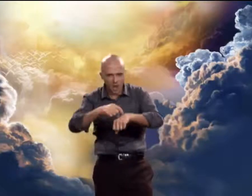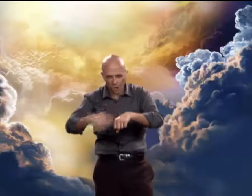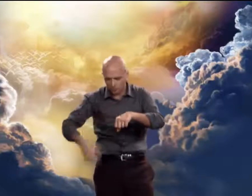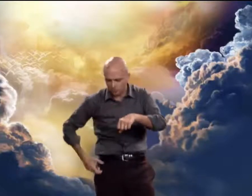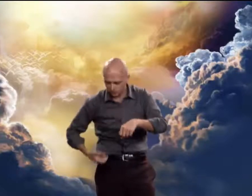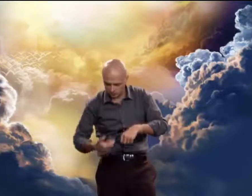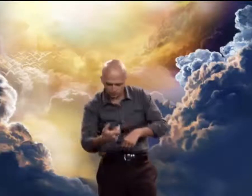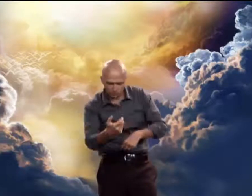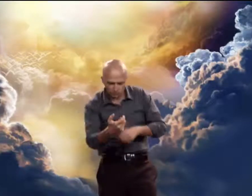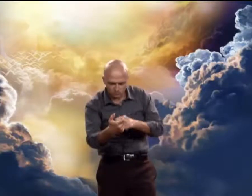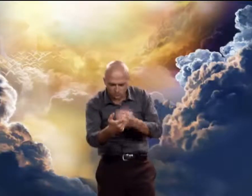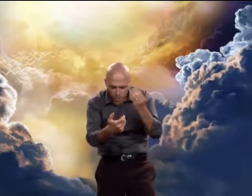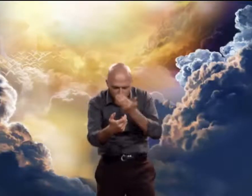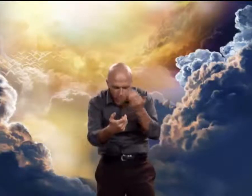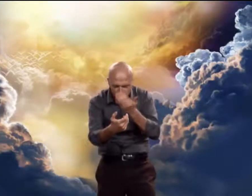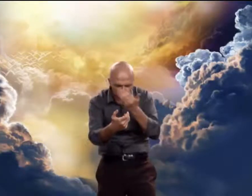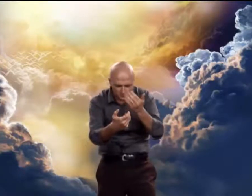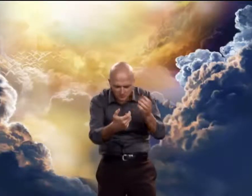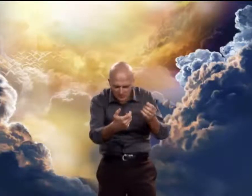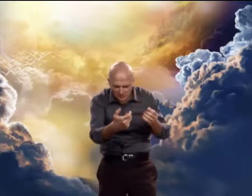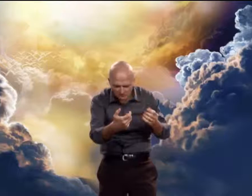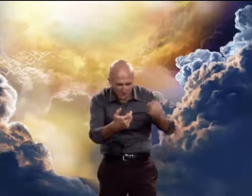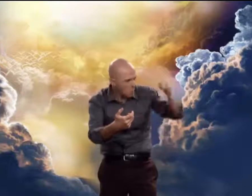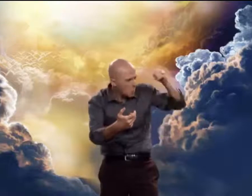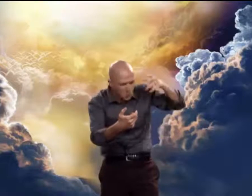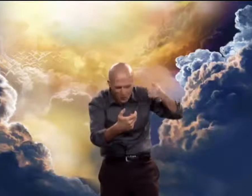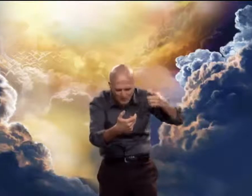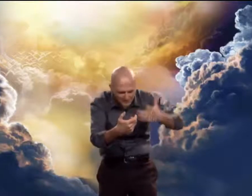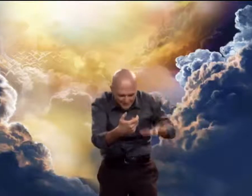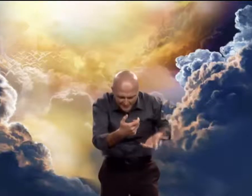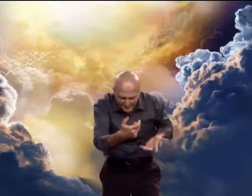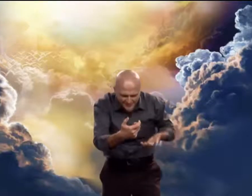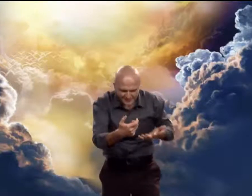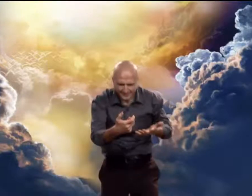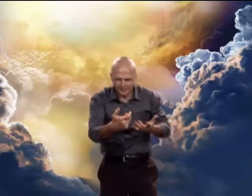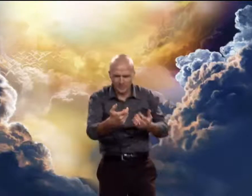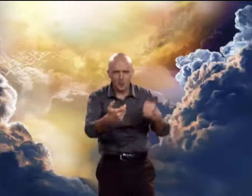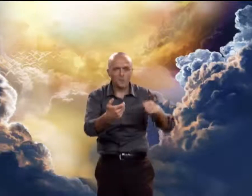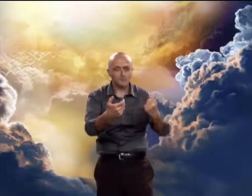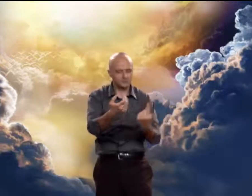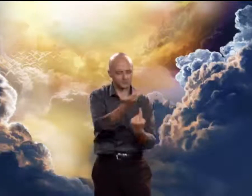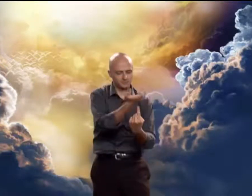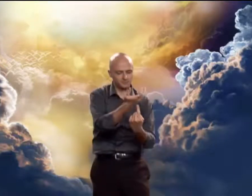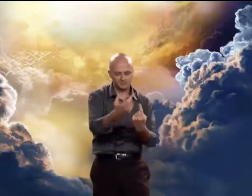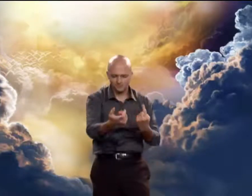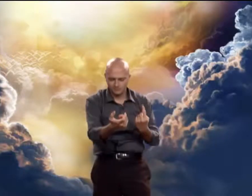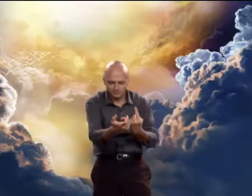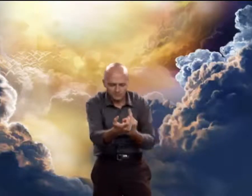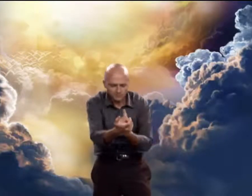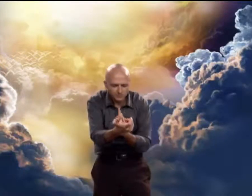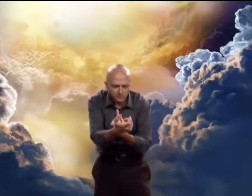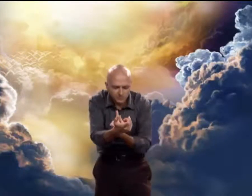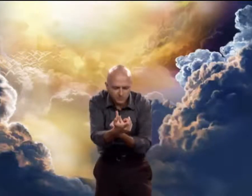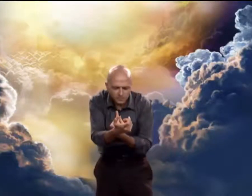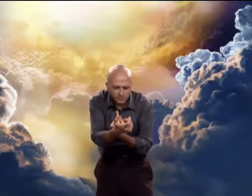visível, tinha aparência de sangue. O dia 19 de maio de 1780 é lembrado pela história como o